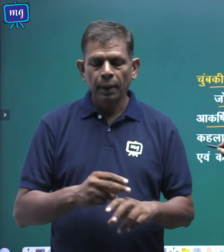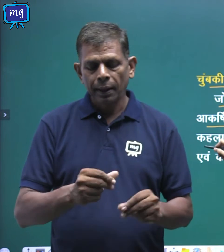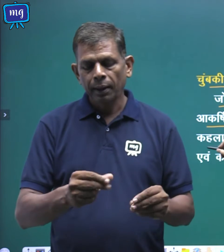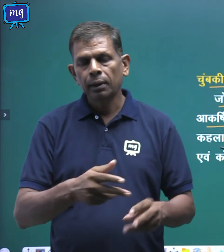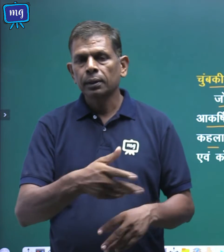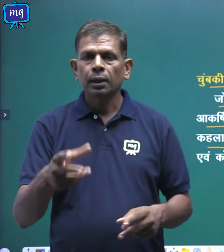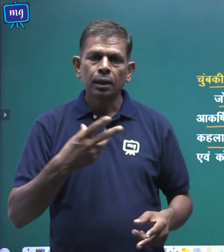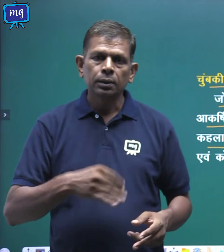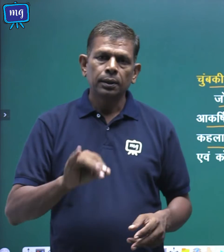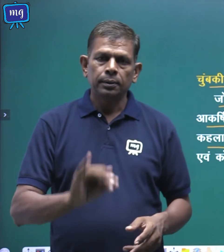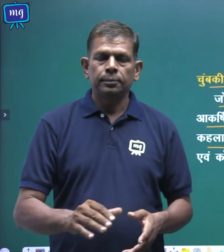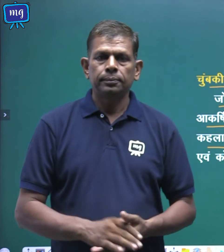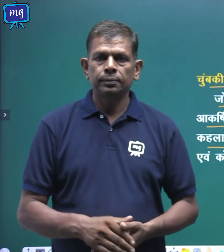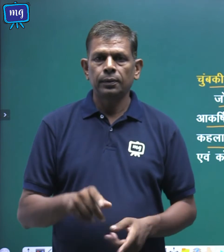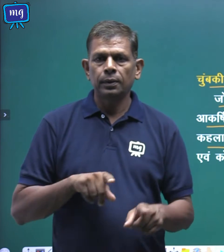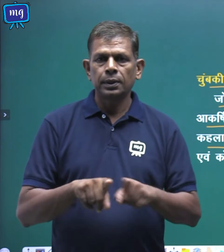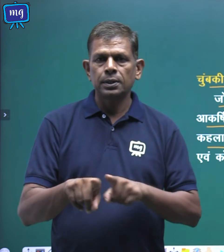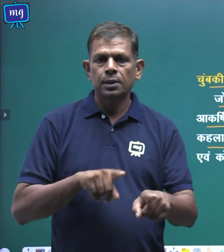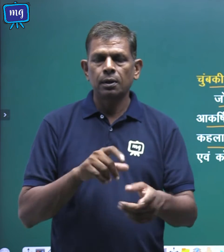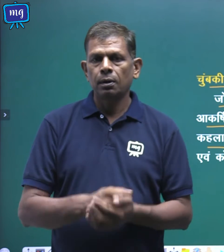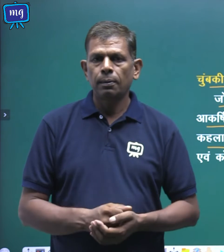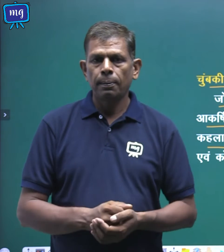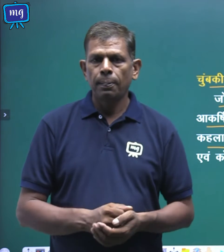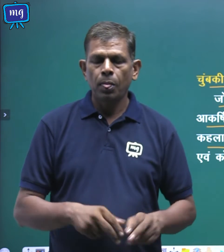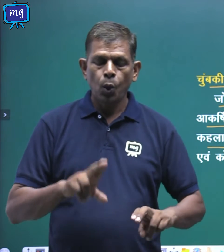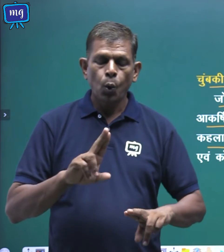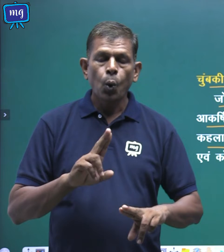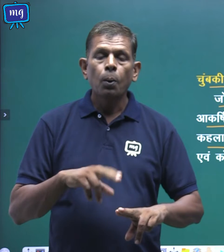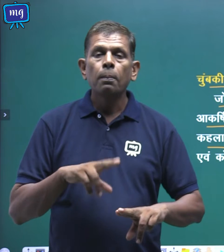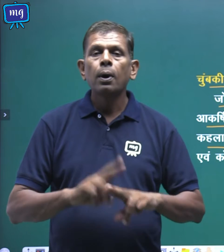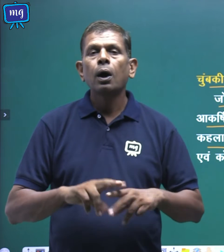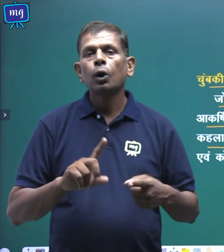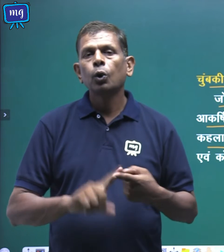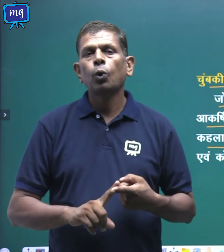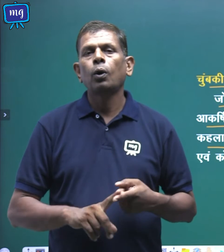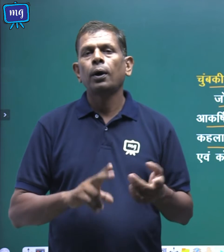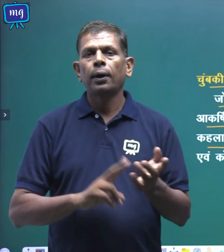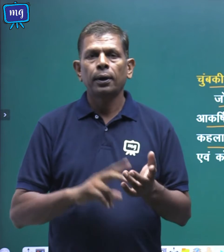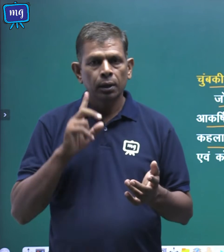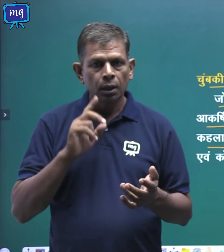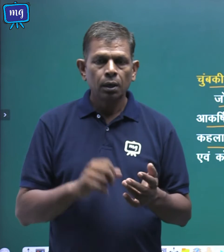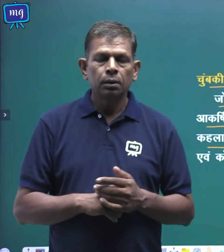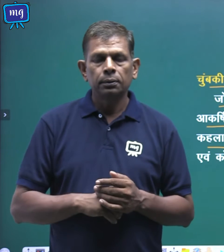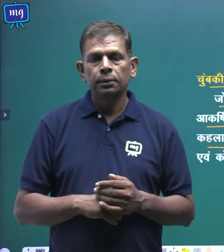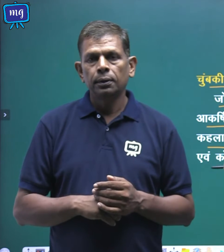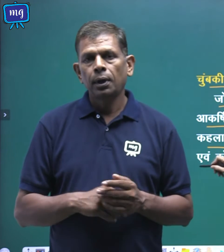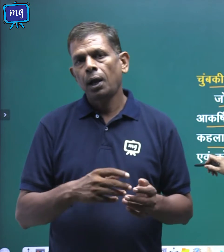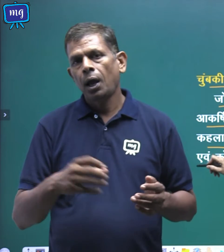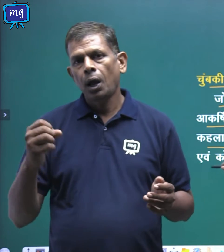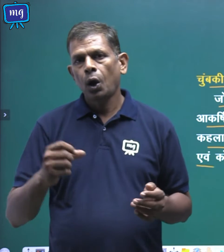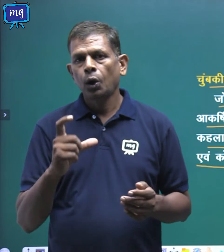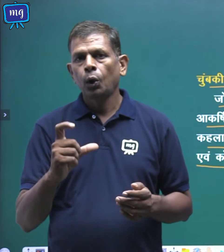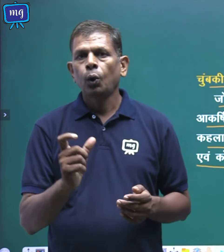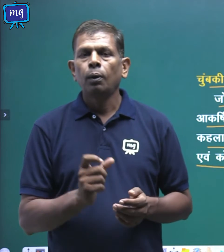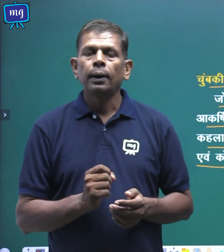कहलाते हैं, जैसे लोहा, निकेल एवं